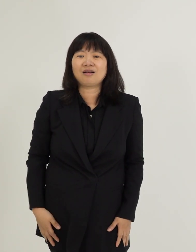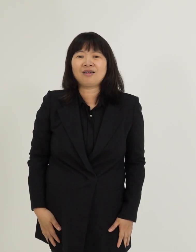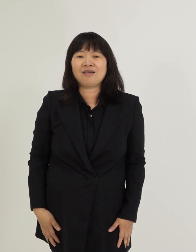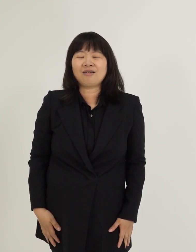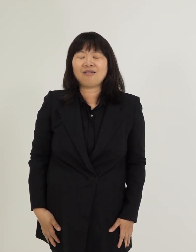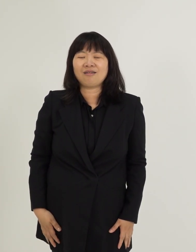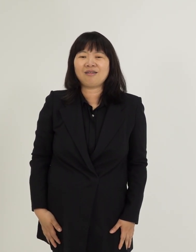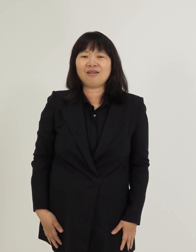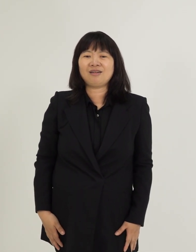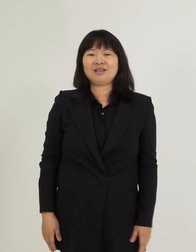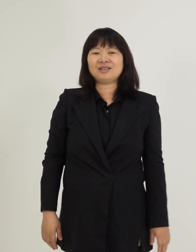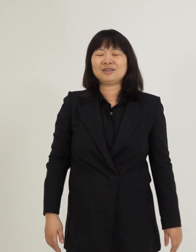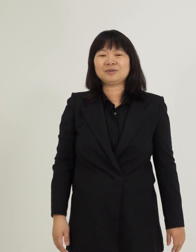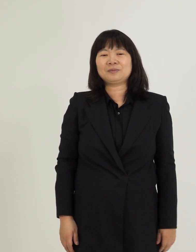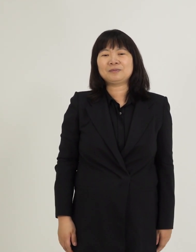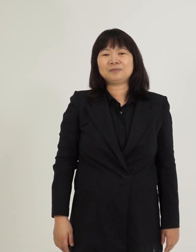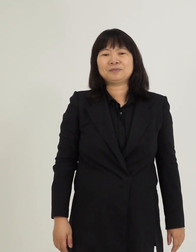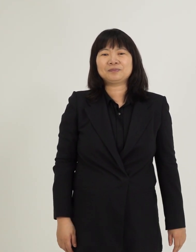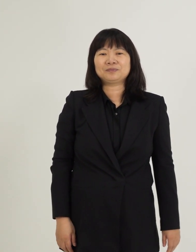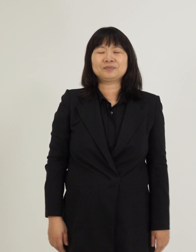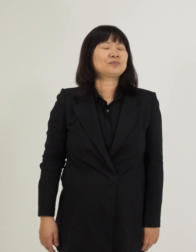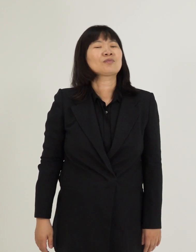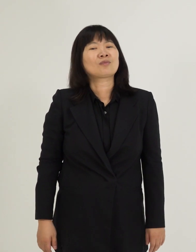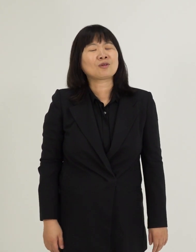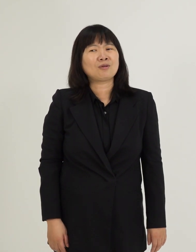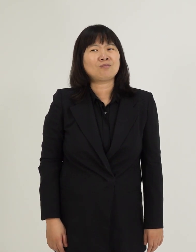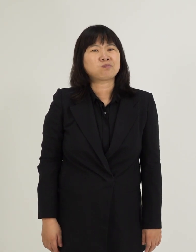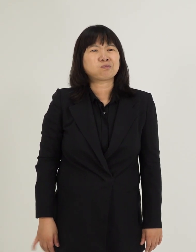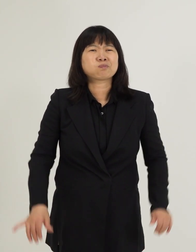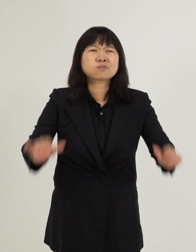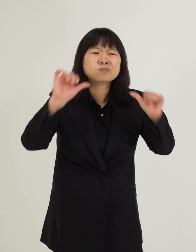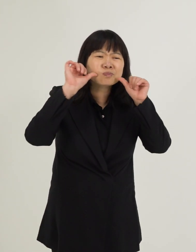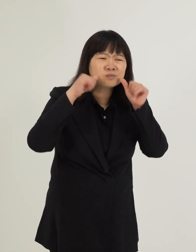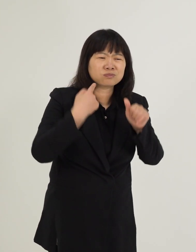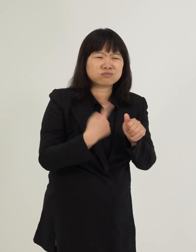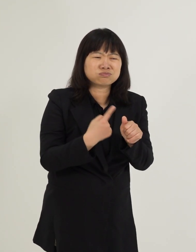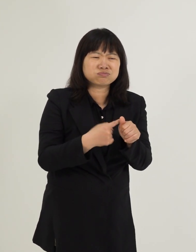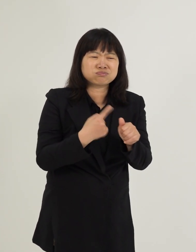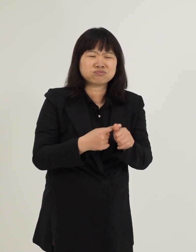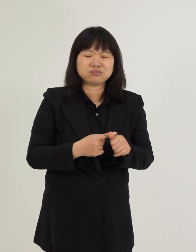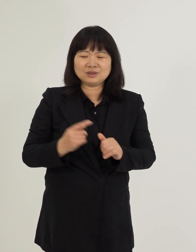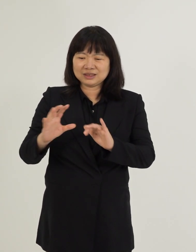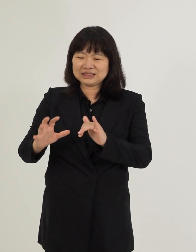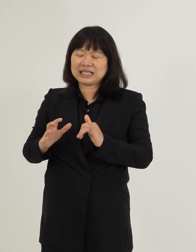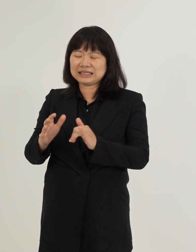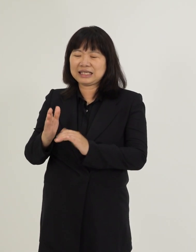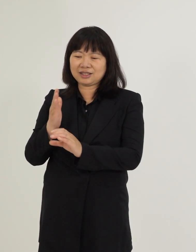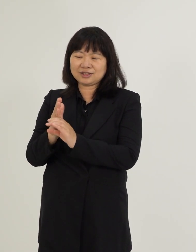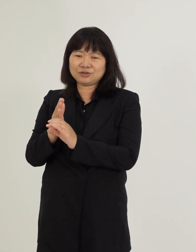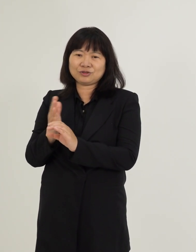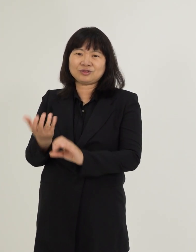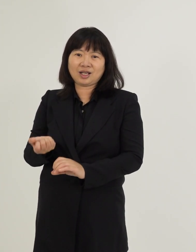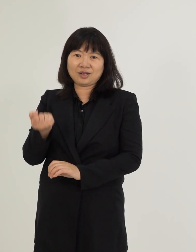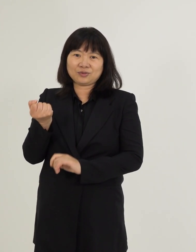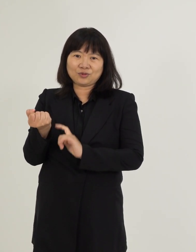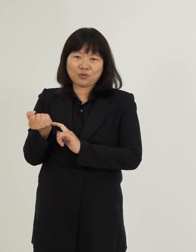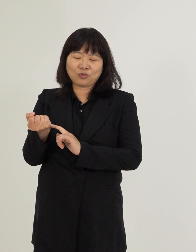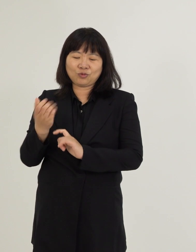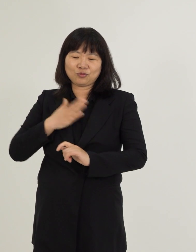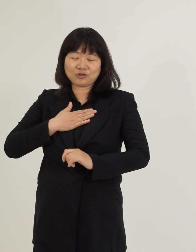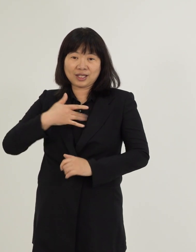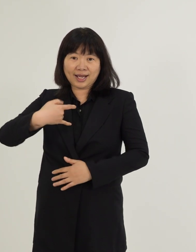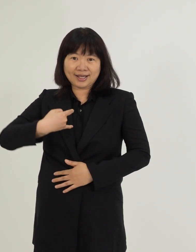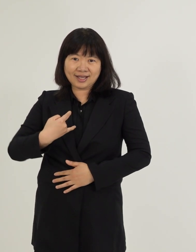큰 도움이 될 텐데. 별의 별 조롱과 세상적인 잣대로